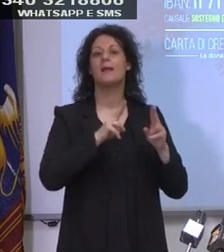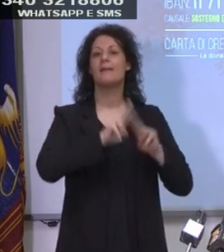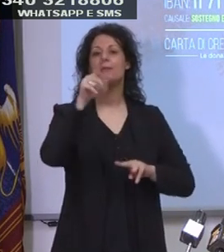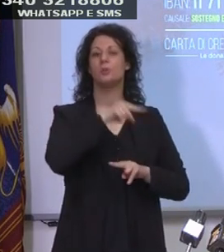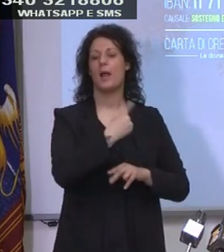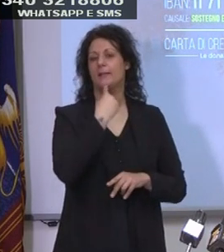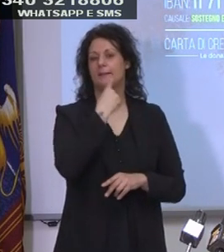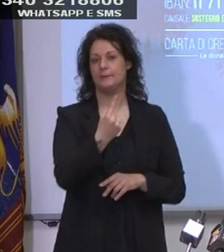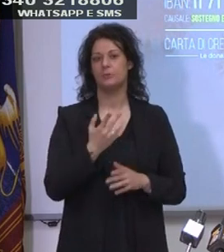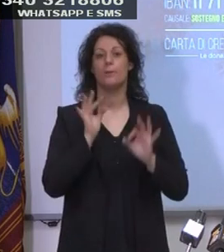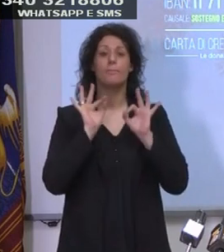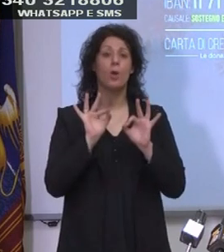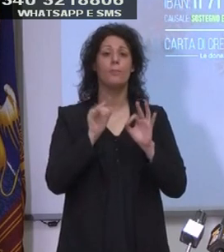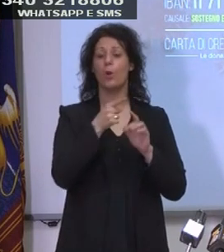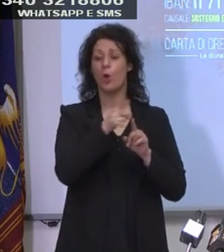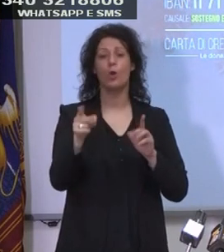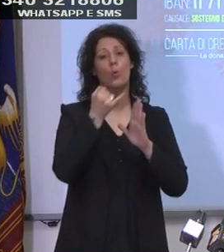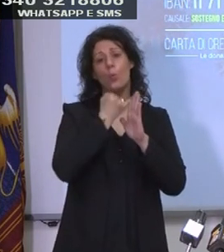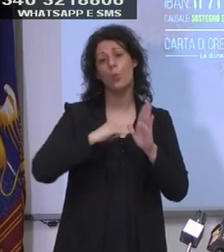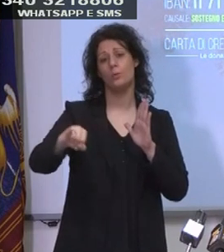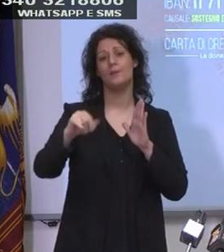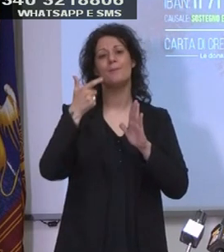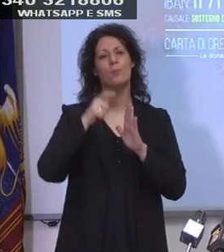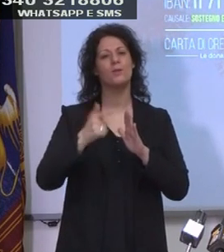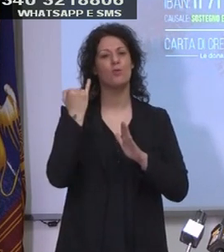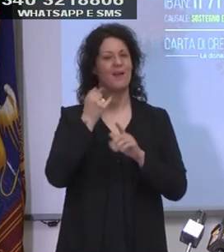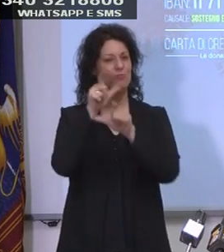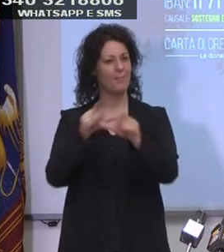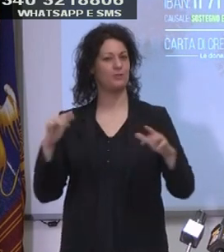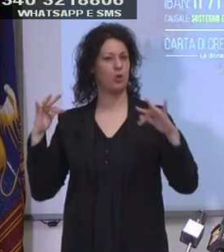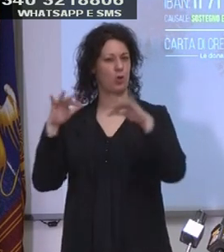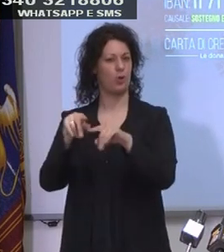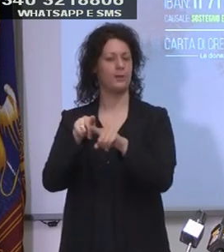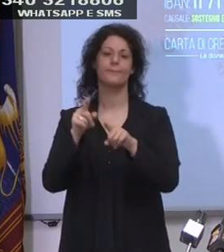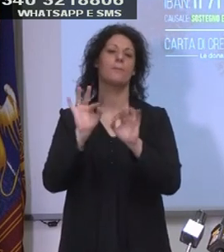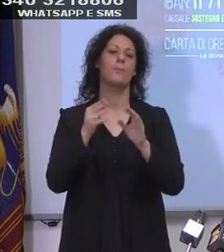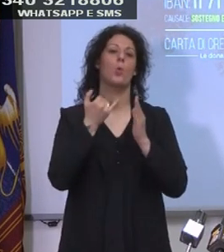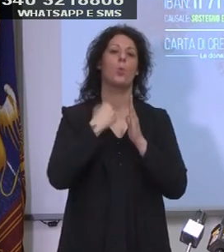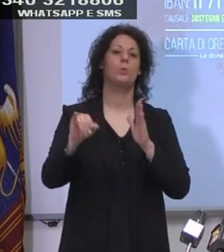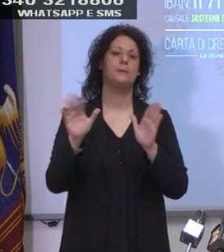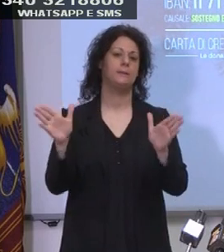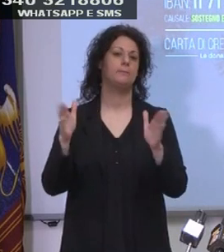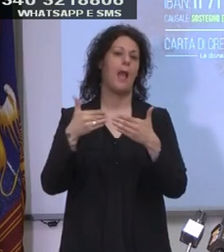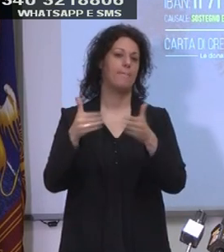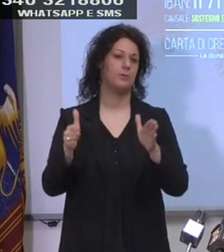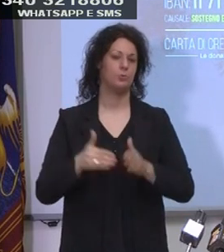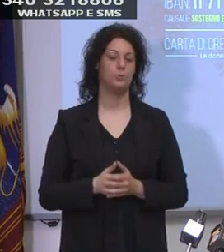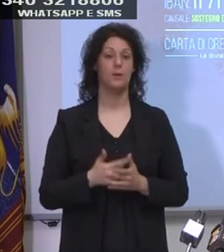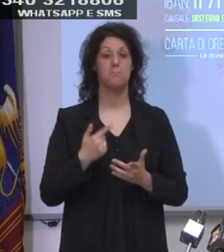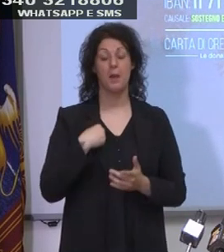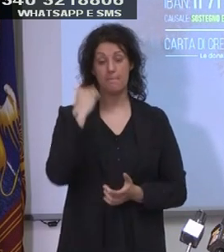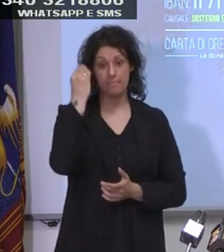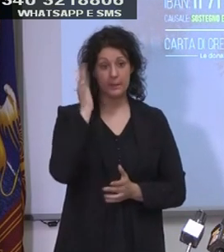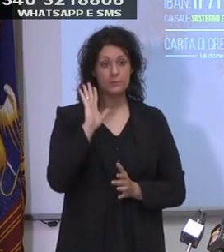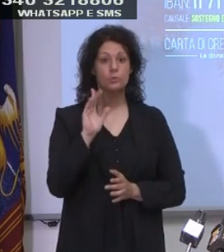Cioè gli ultimi ad aprire saranno i luoghi di grande aggregazione. Da quello che si capisce, però, dal 1° giugno dovremo tornare alla